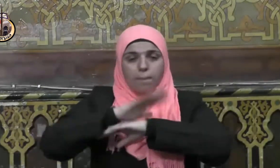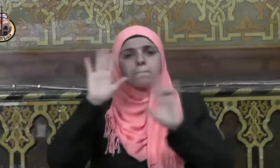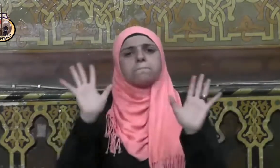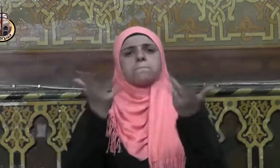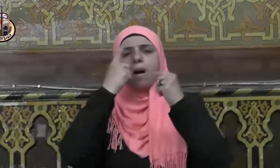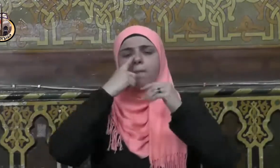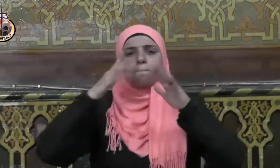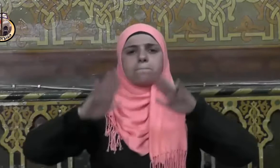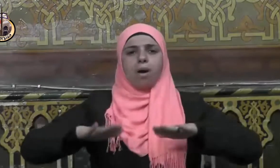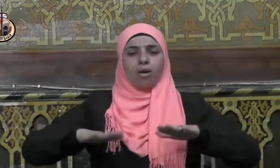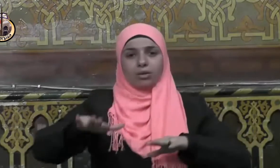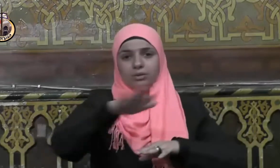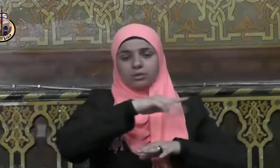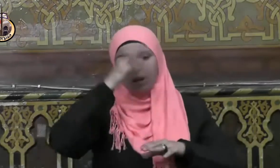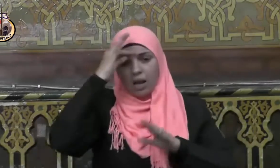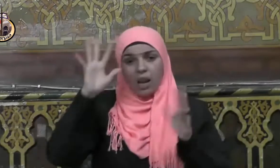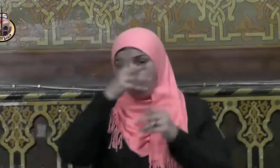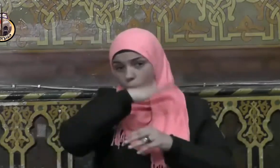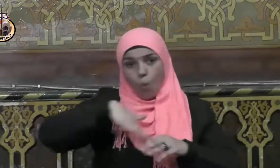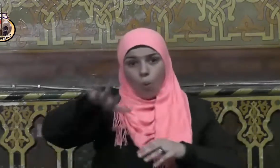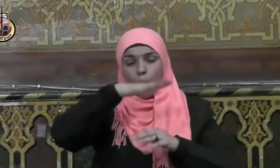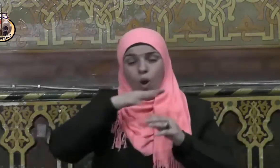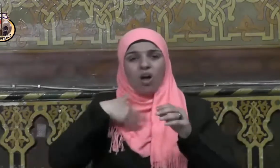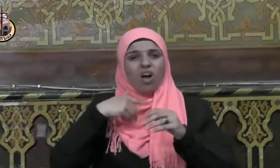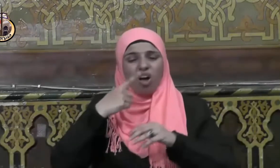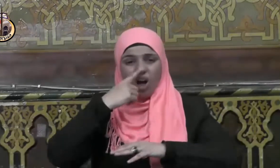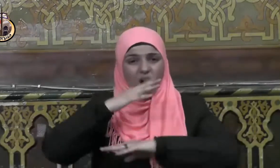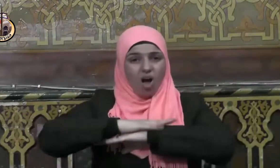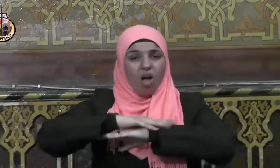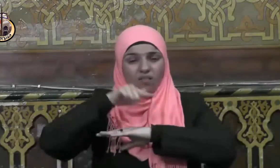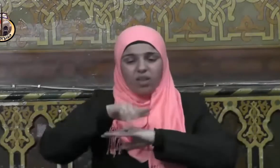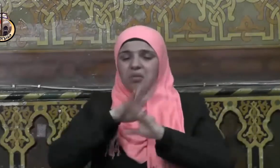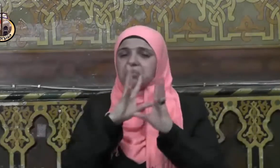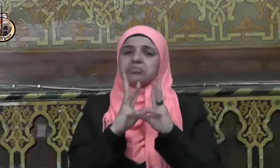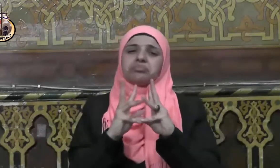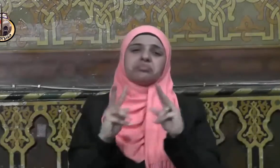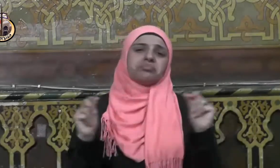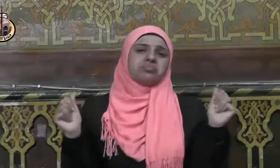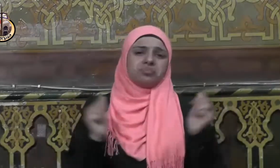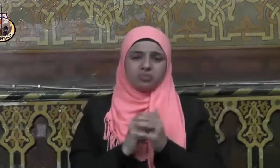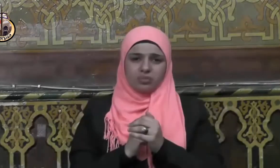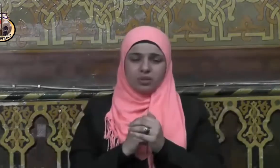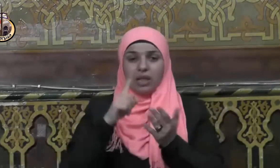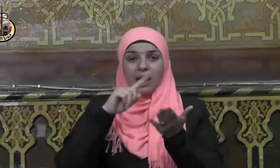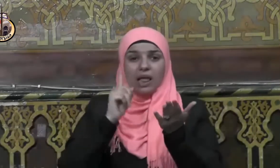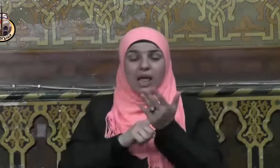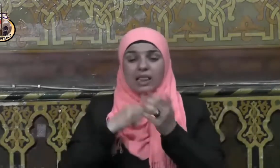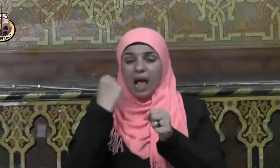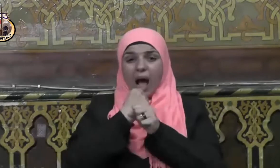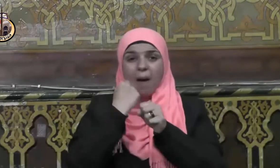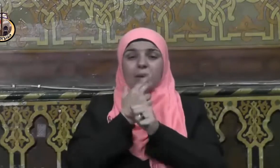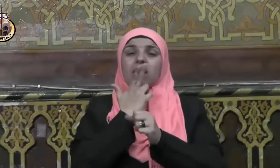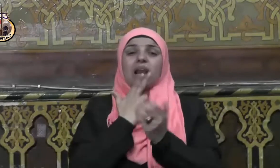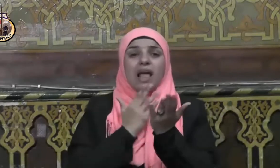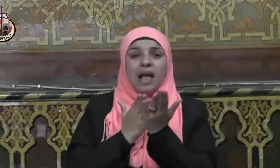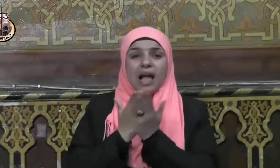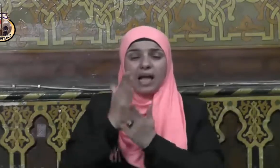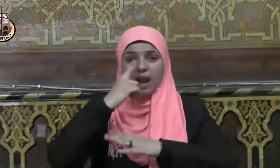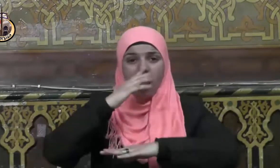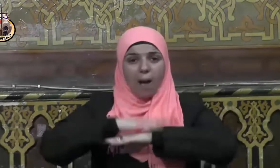هم ذهبت أخلاقهم ذهبوا. إن للأخلاق في الإسلام منزلة